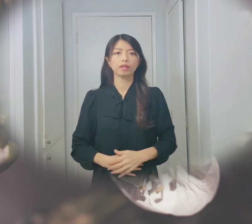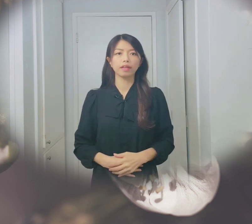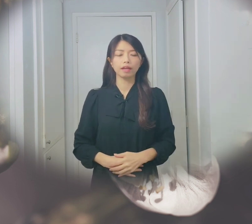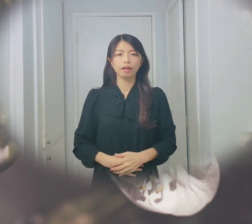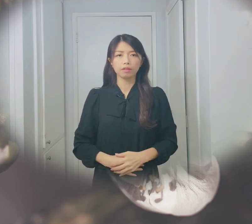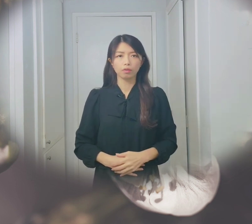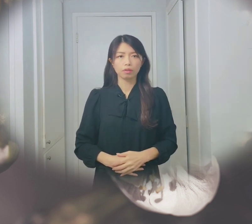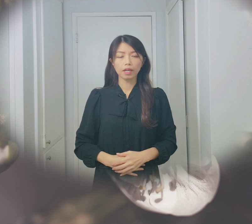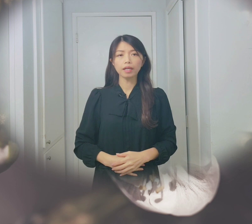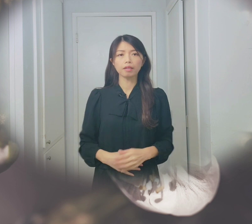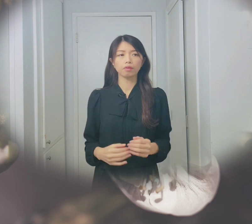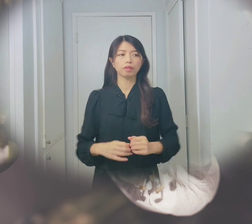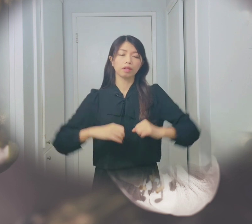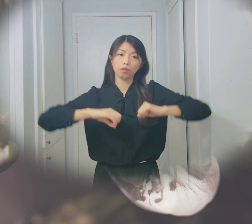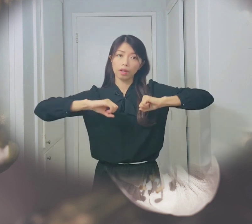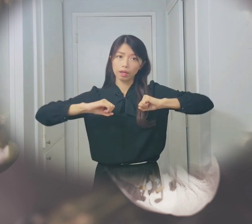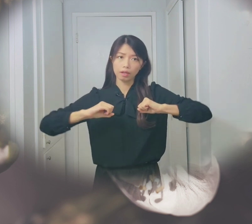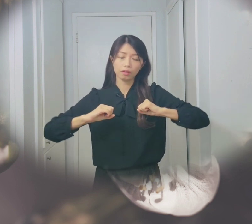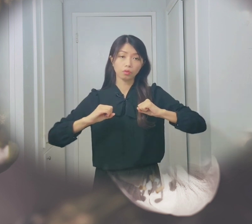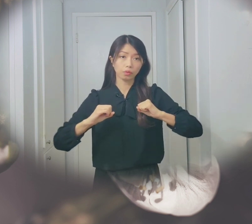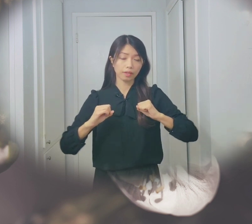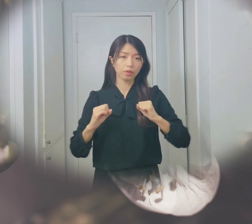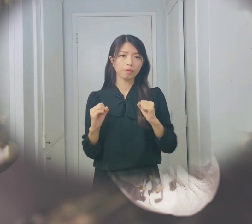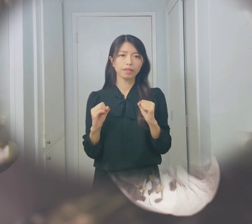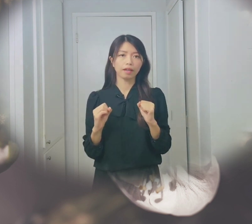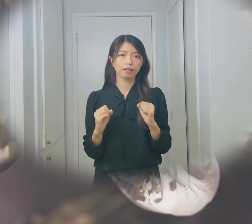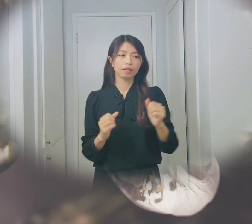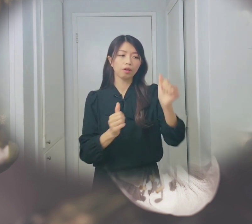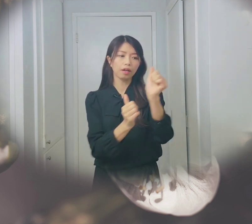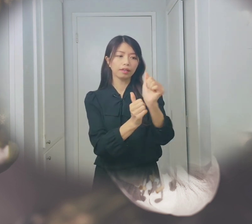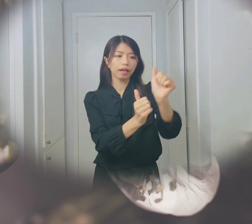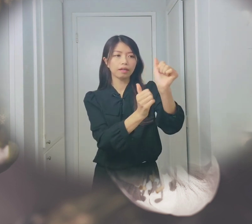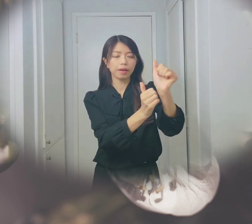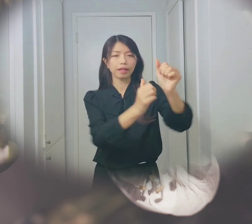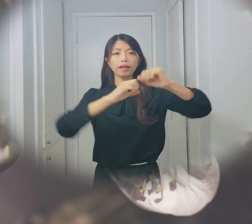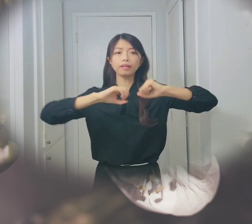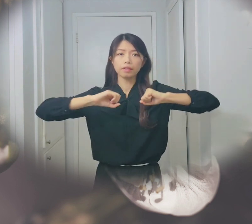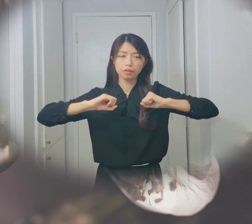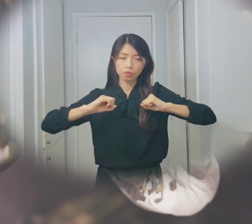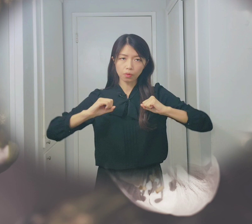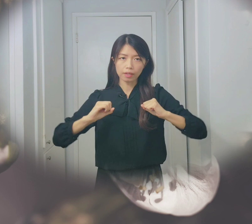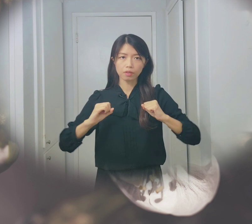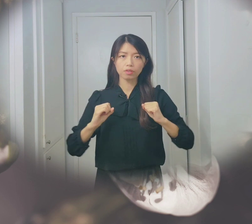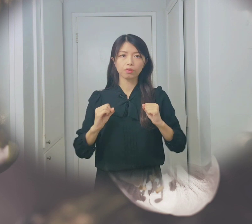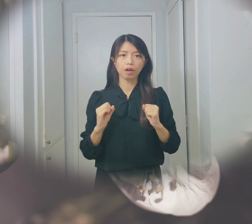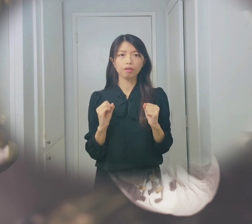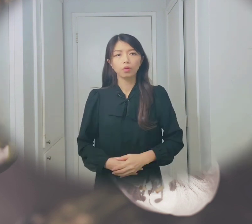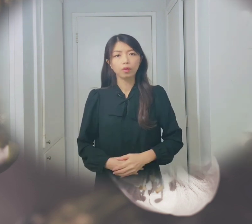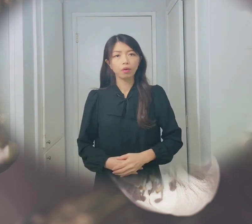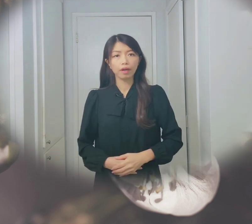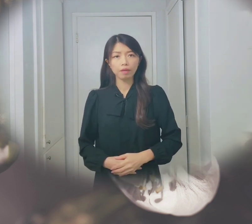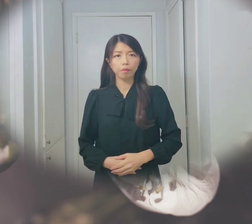하셔도 되는데, 저는 찬양에서는 이렇게 두 손 다 사용을 합니다. 그래서 따를 만한 순종까지